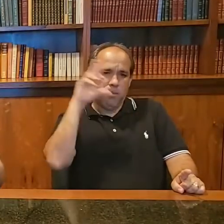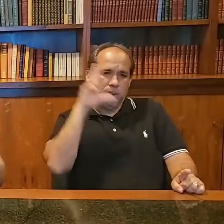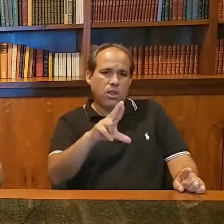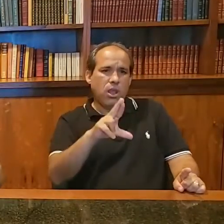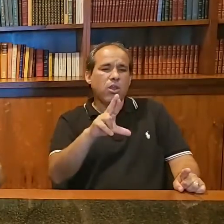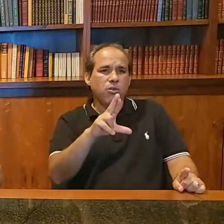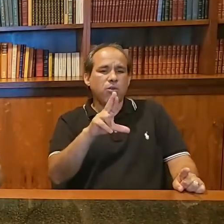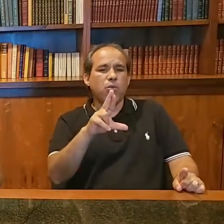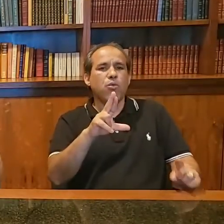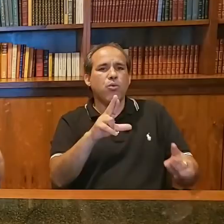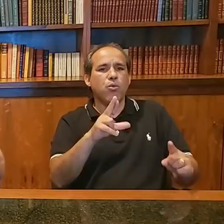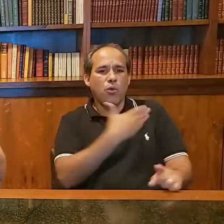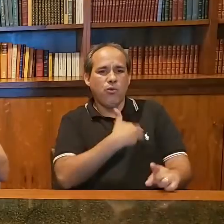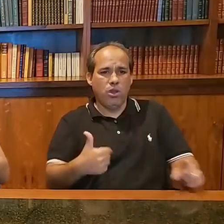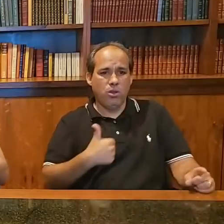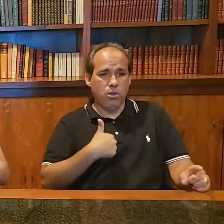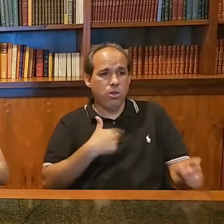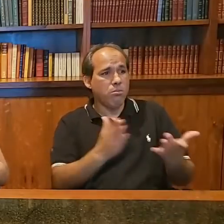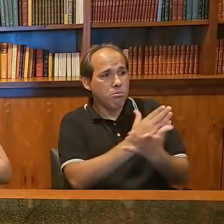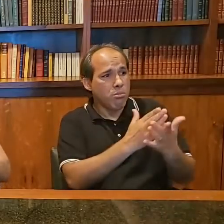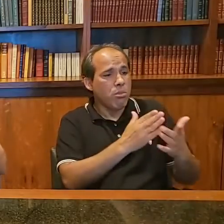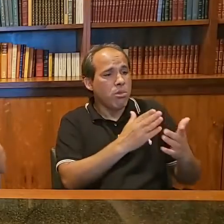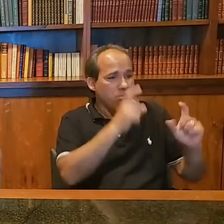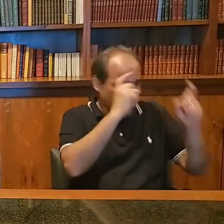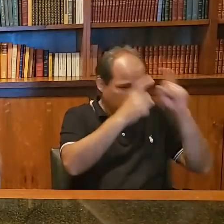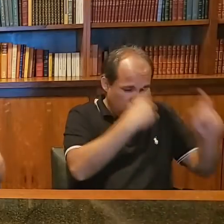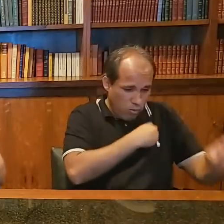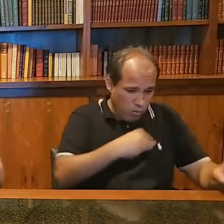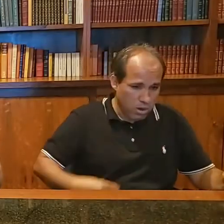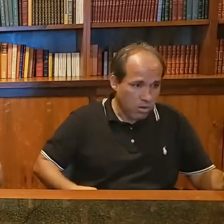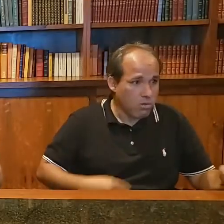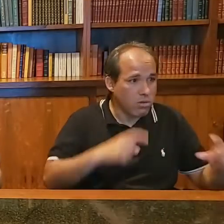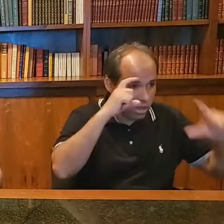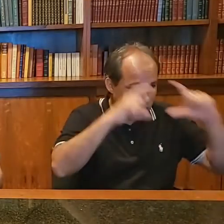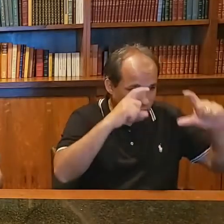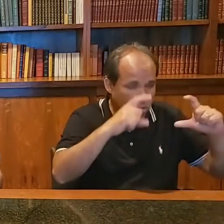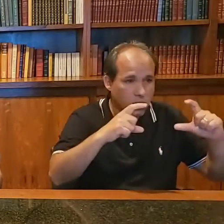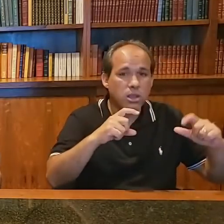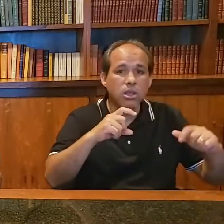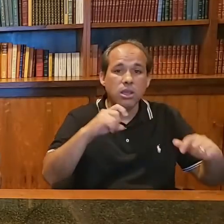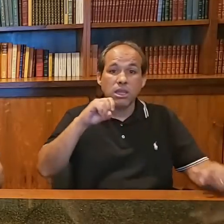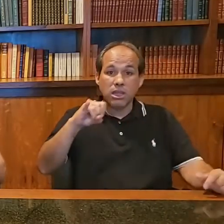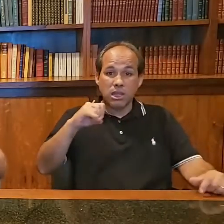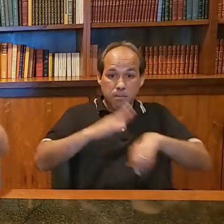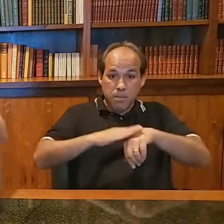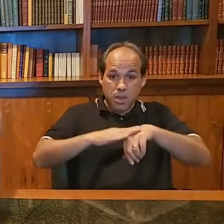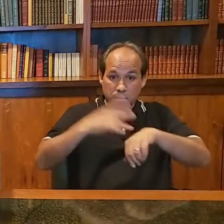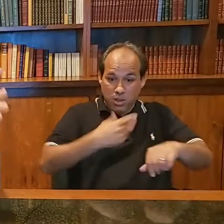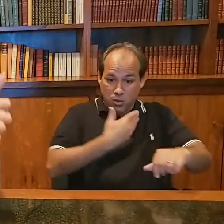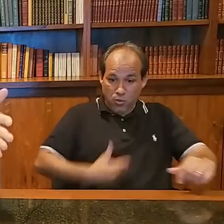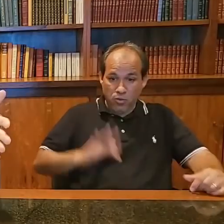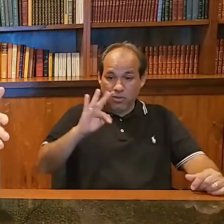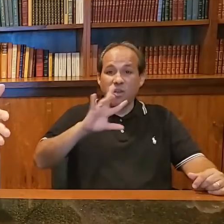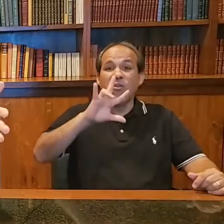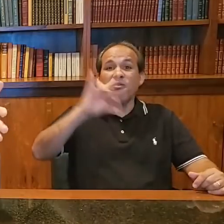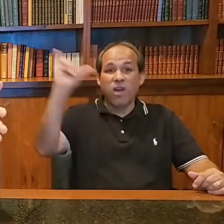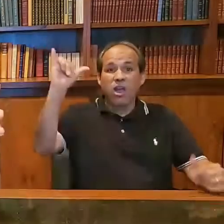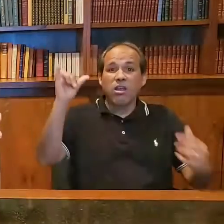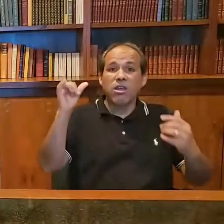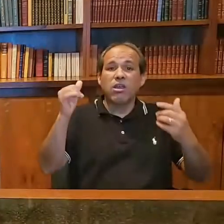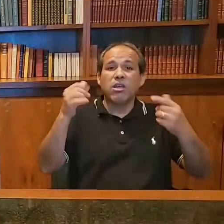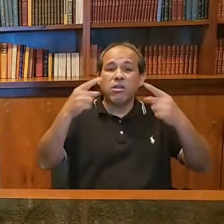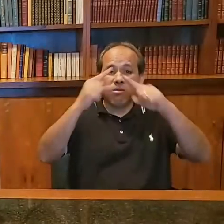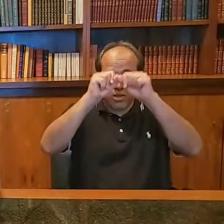ministros interessados, e falei: dependendo do governo federal, haverá Copa América no Brasil. Não vai haver Olimpíada daqui a poucas